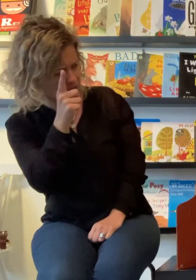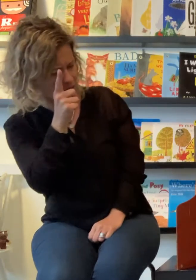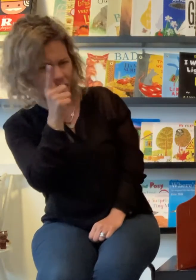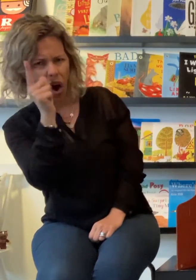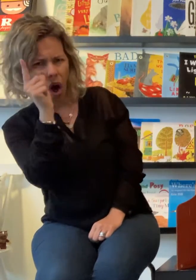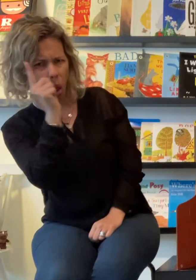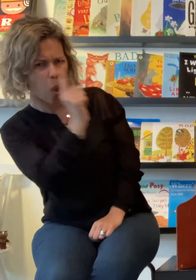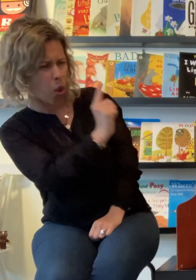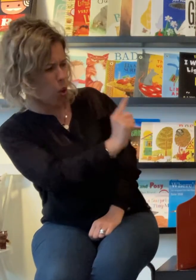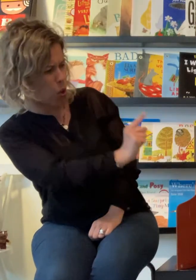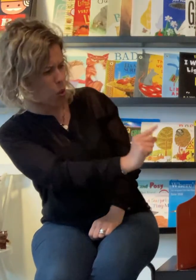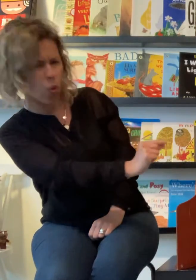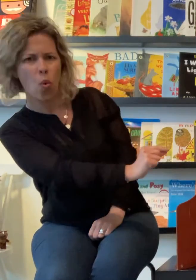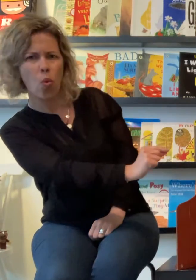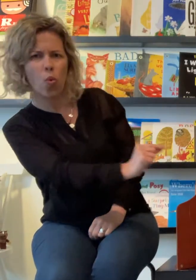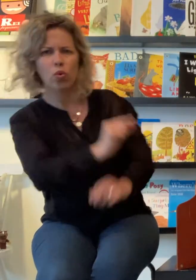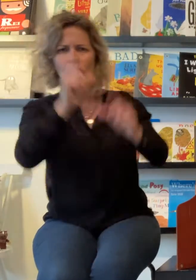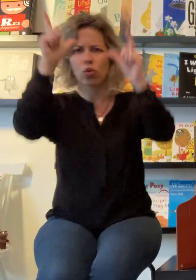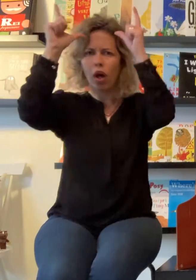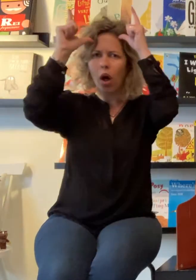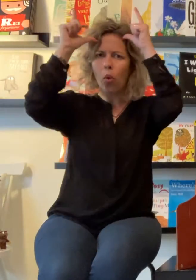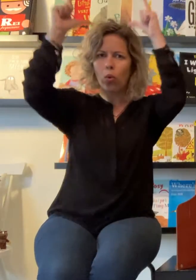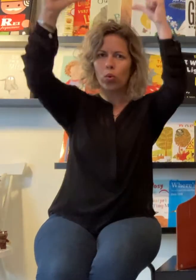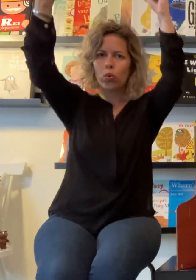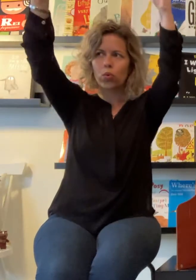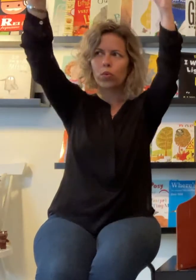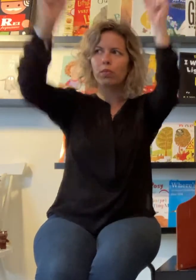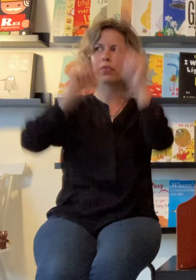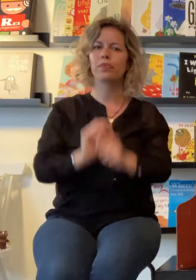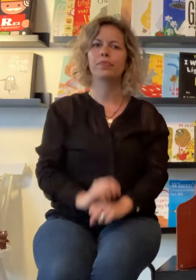Aquele é o lobo.